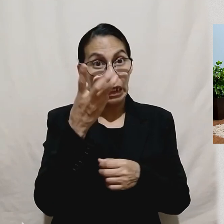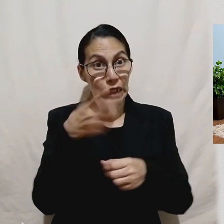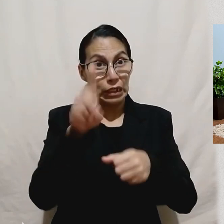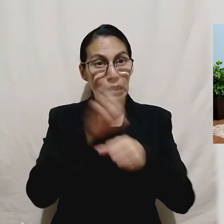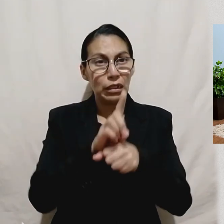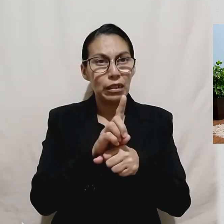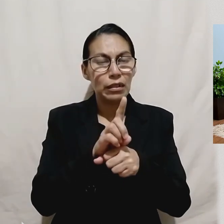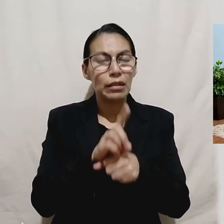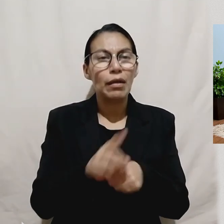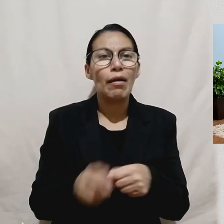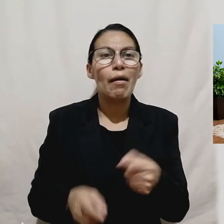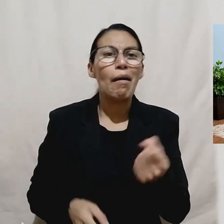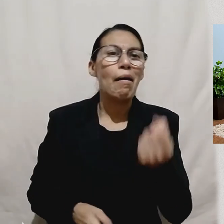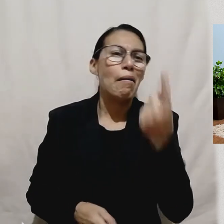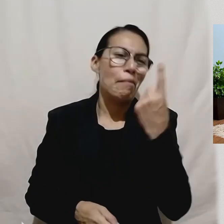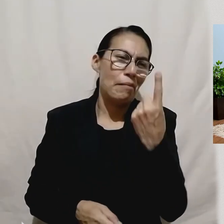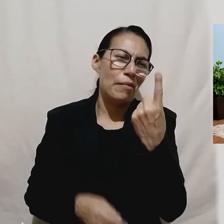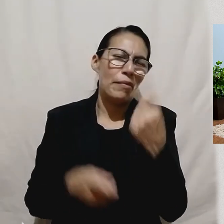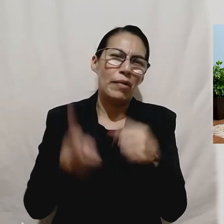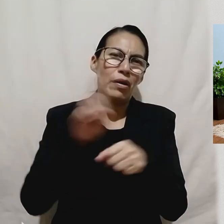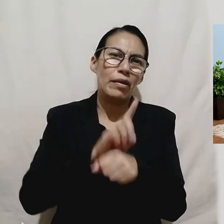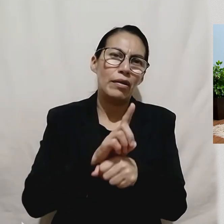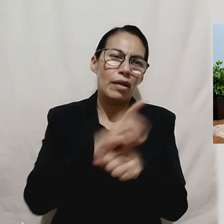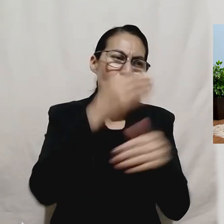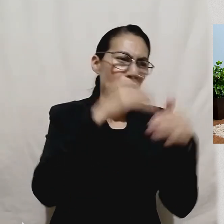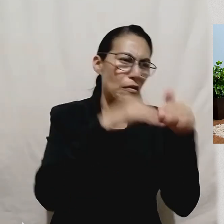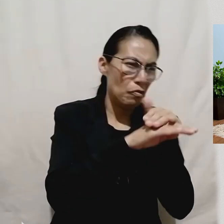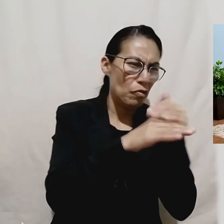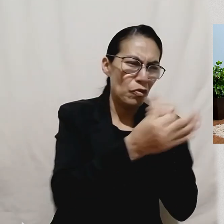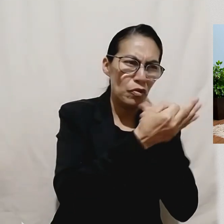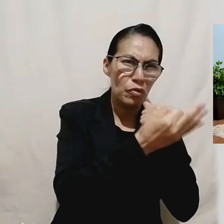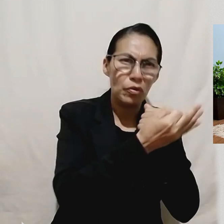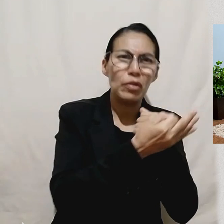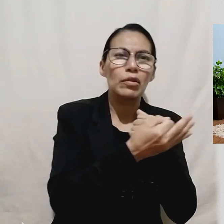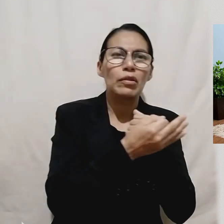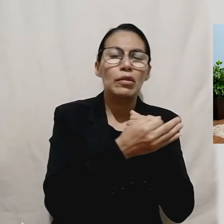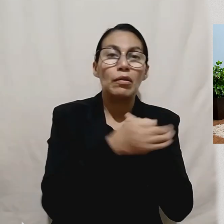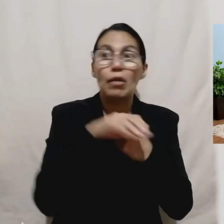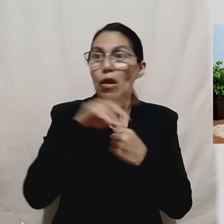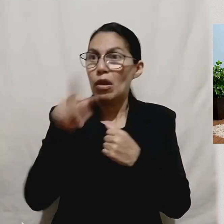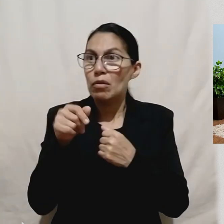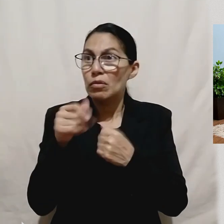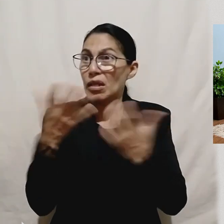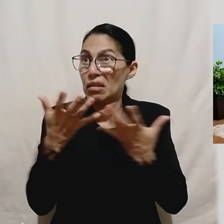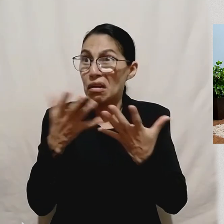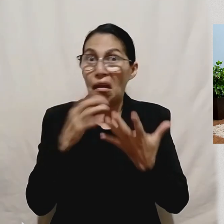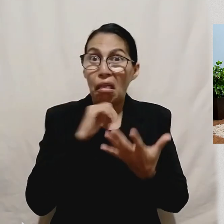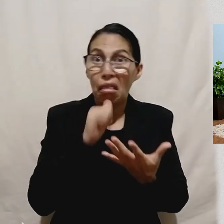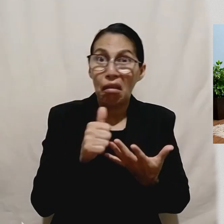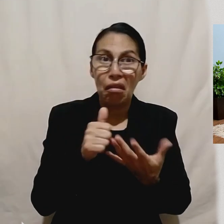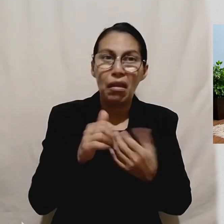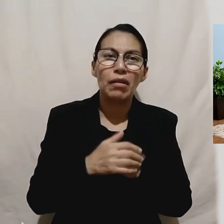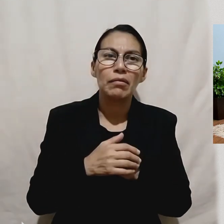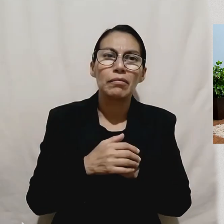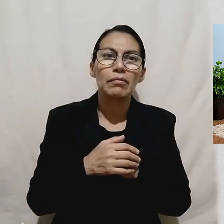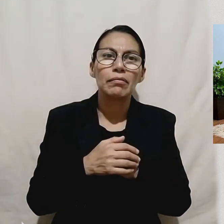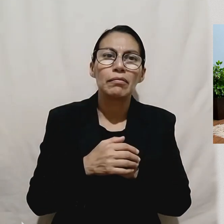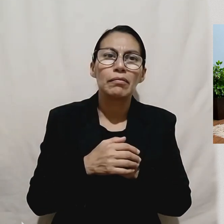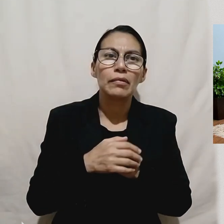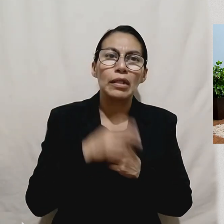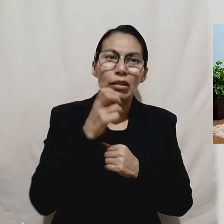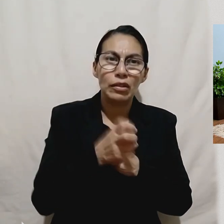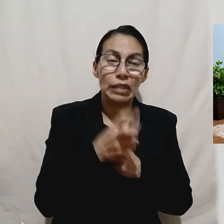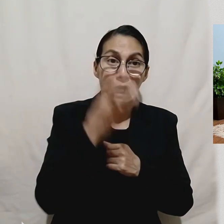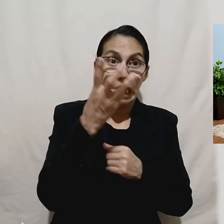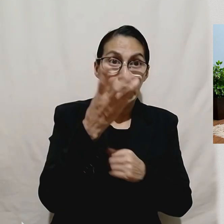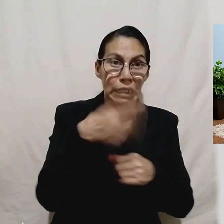esos tres días pues primero el primer día es construir tu Refugio No pero de ahí en fuera no tienes nada que hacer entre comillas entonces